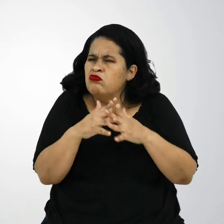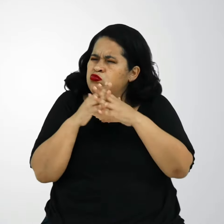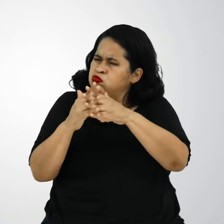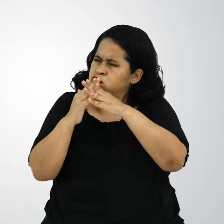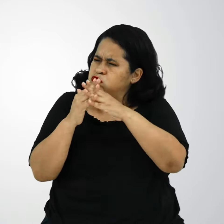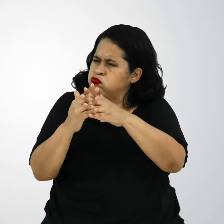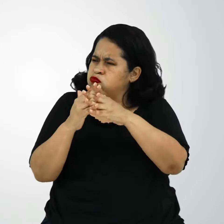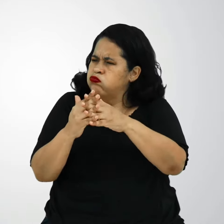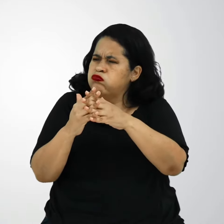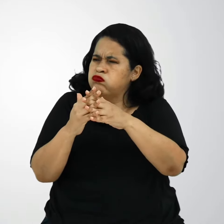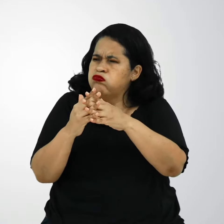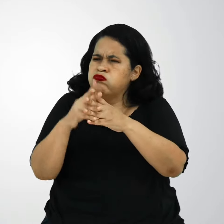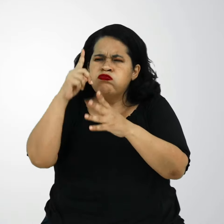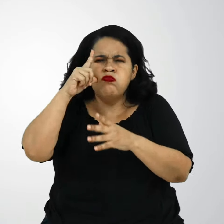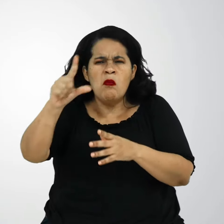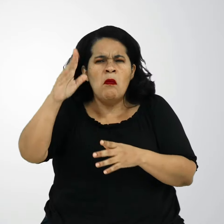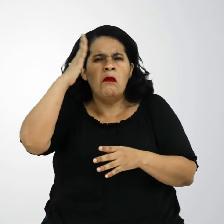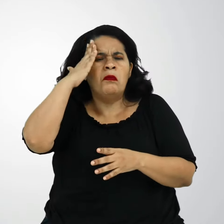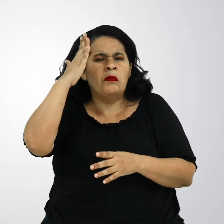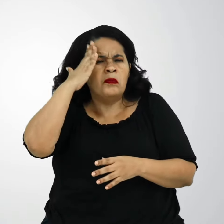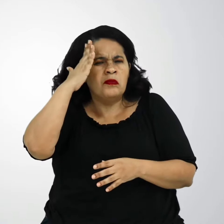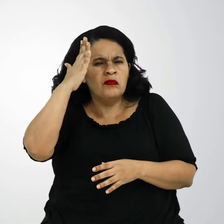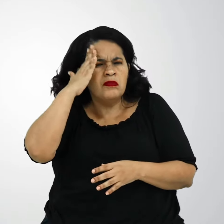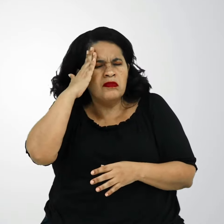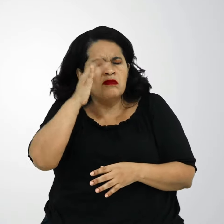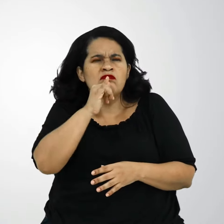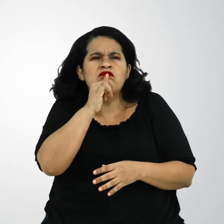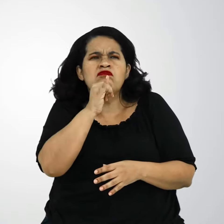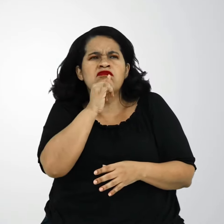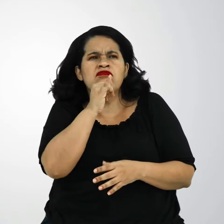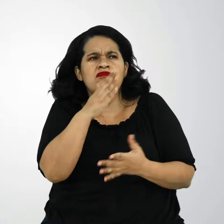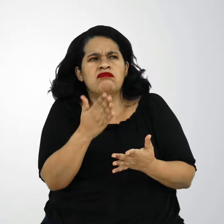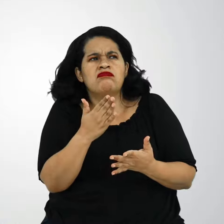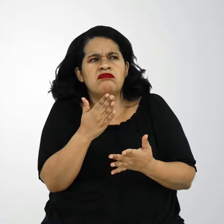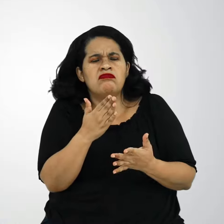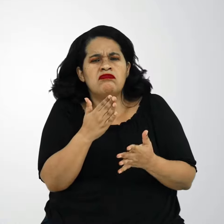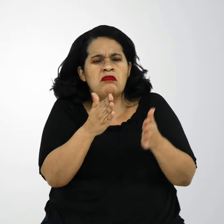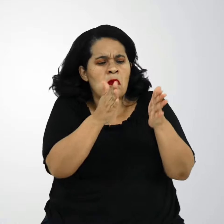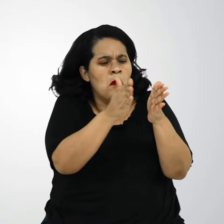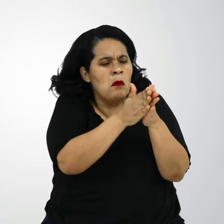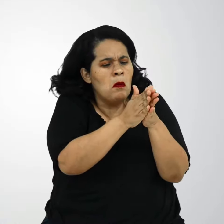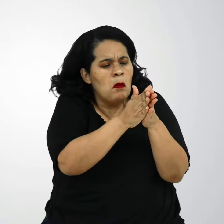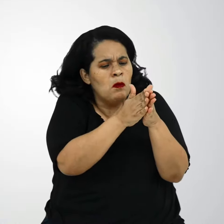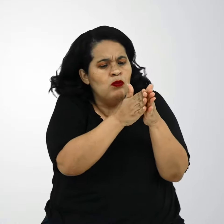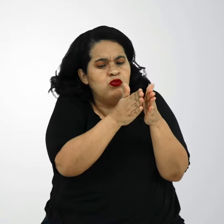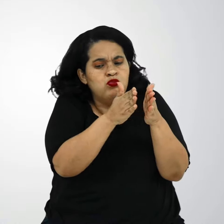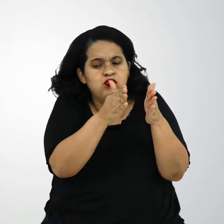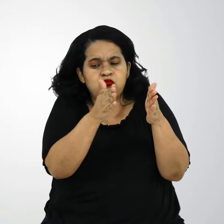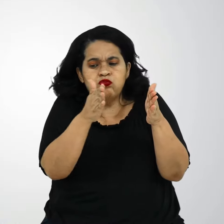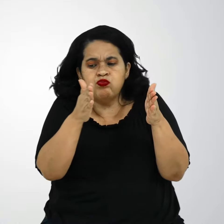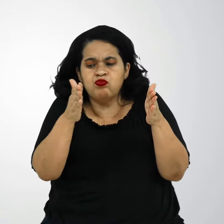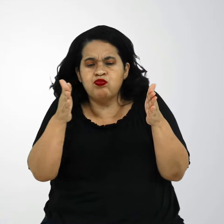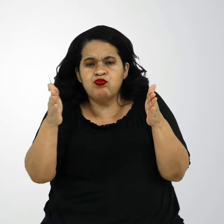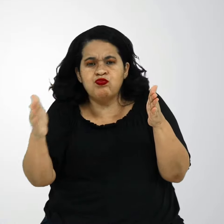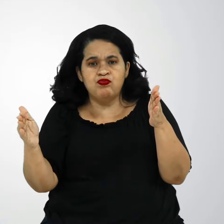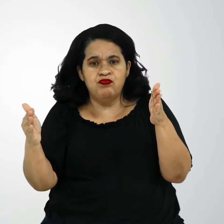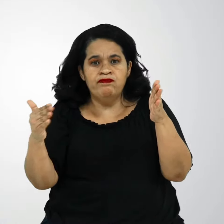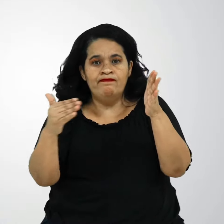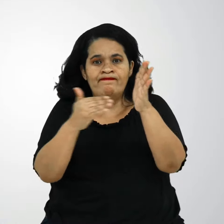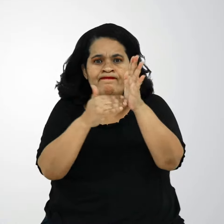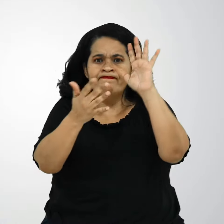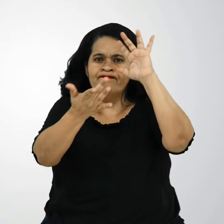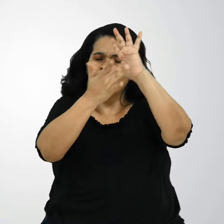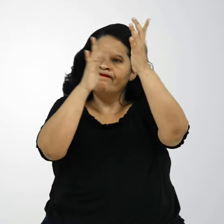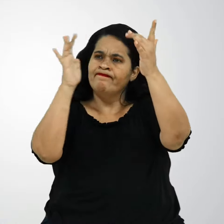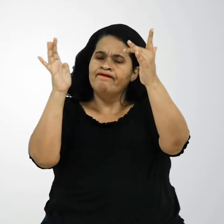complicado você entender que daqui até a chegada da primeira vinda do Messias, até a chegada do Messias